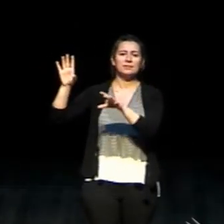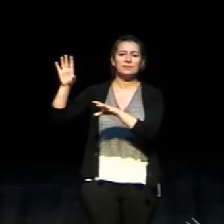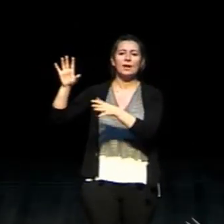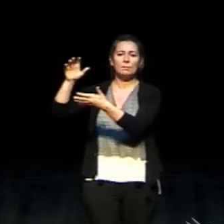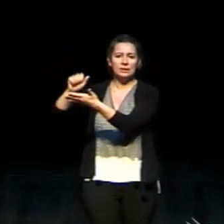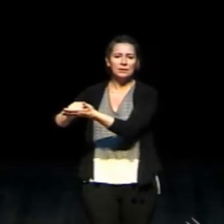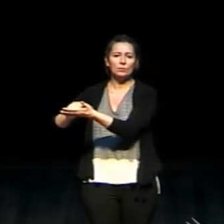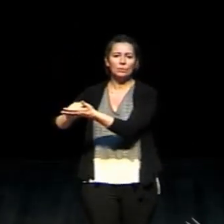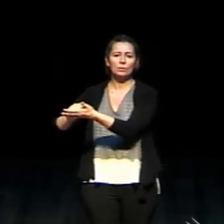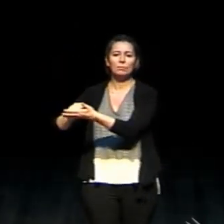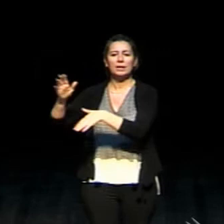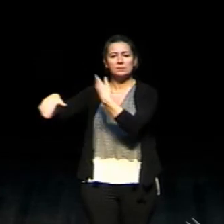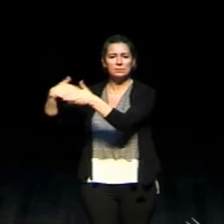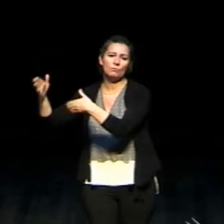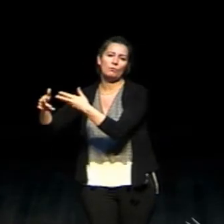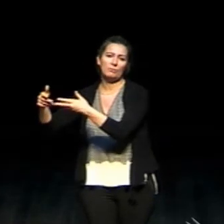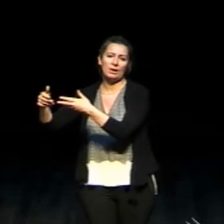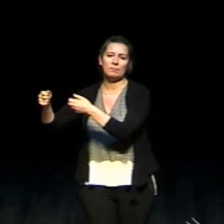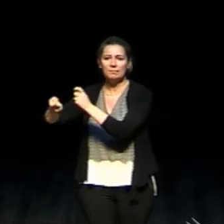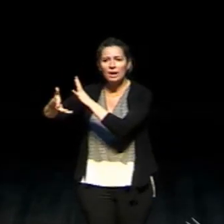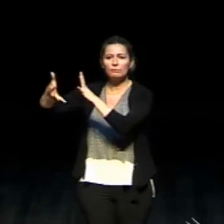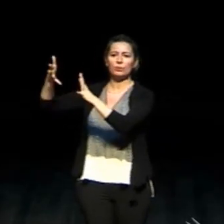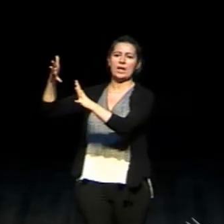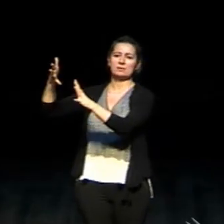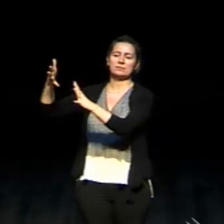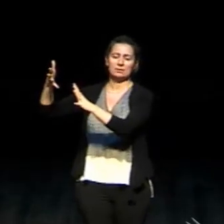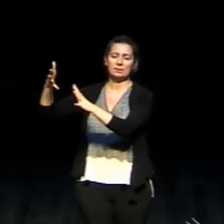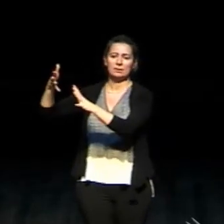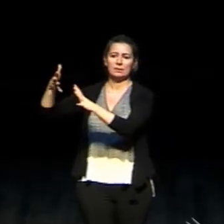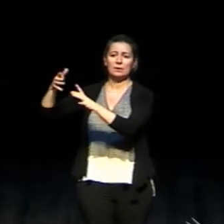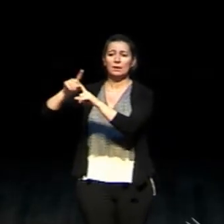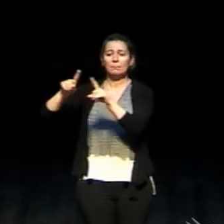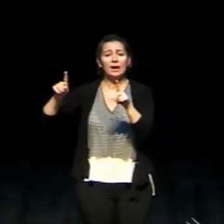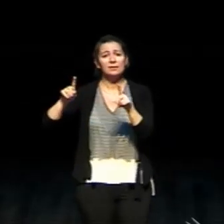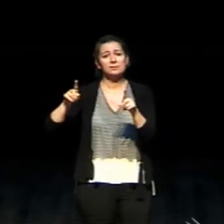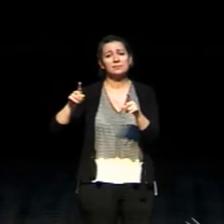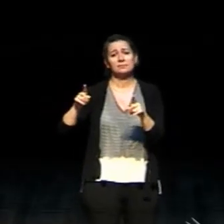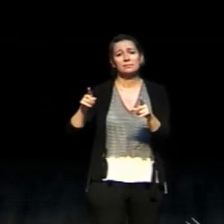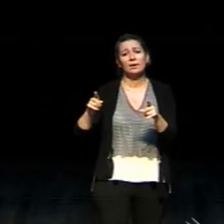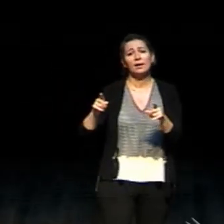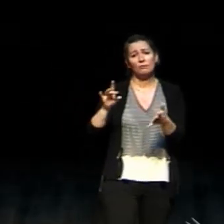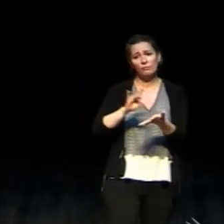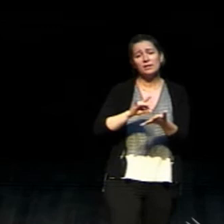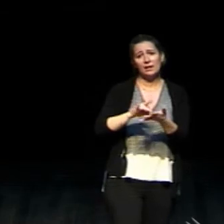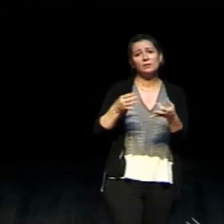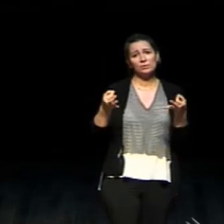Línguas. Então, o aluno se matricula e ele vai desenvolver essa fluência ao longo do curso. Mas,